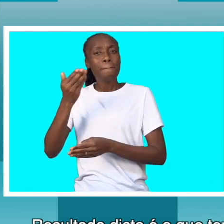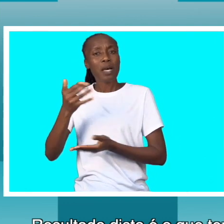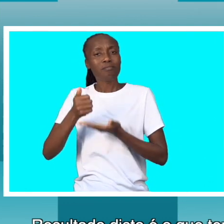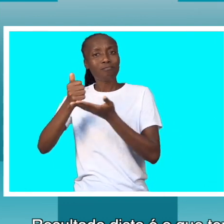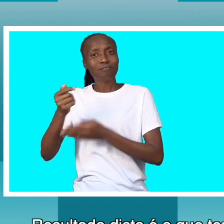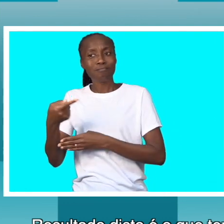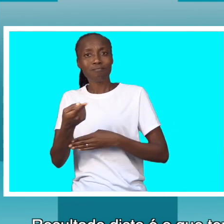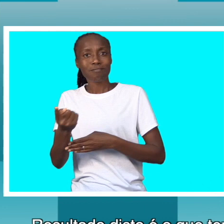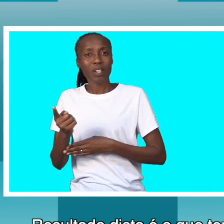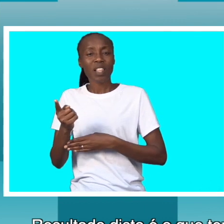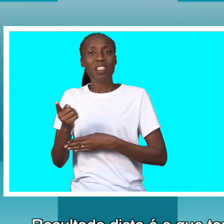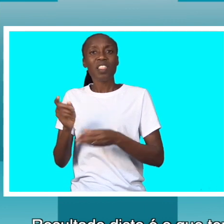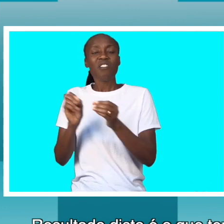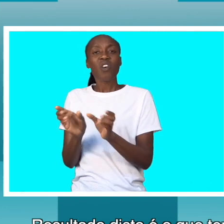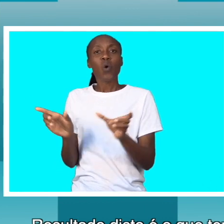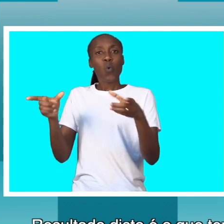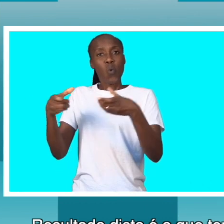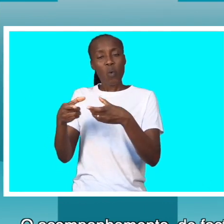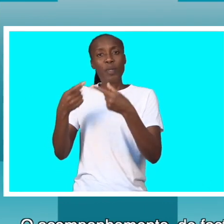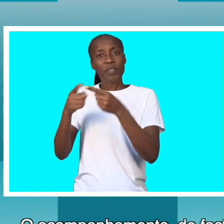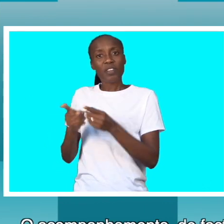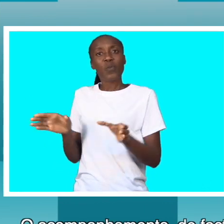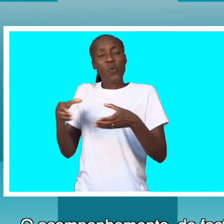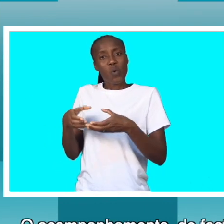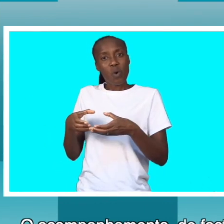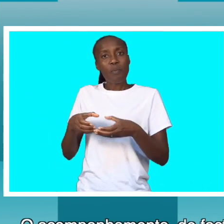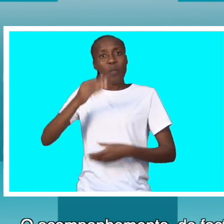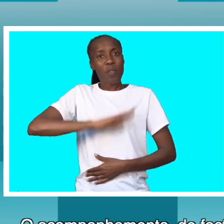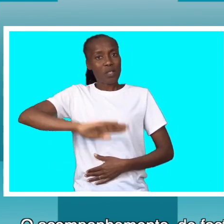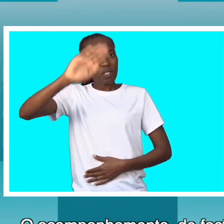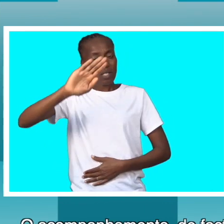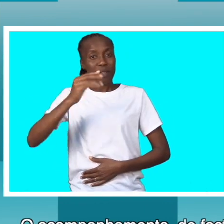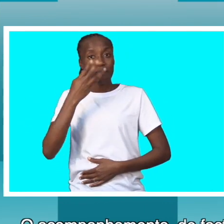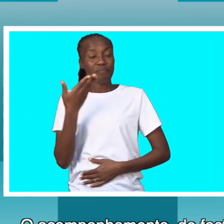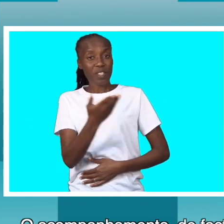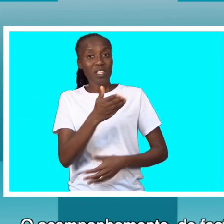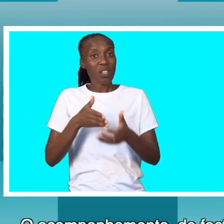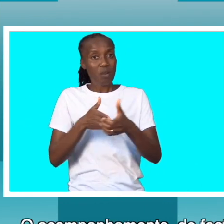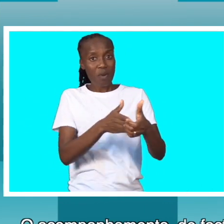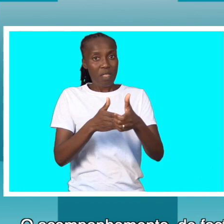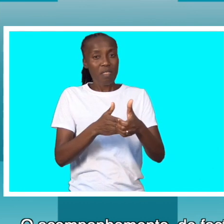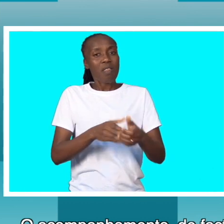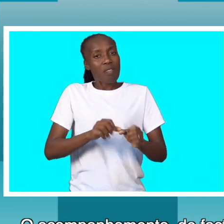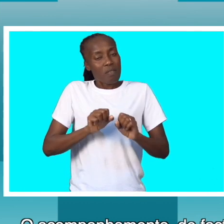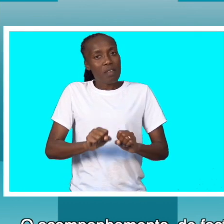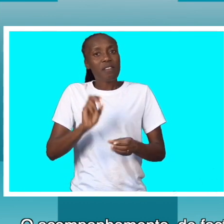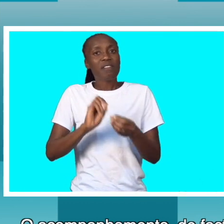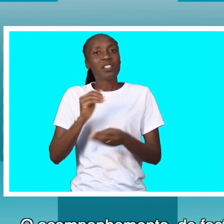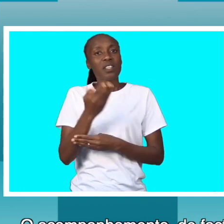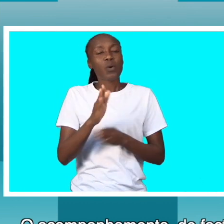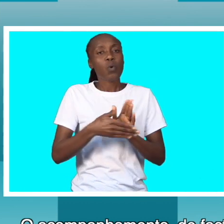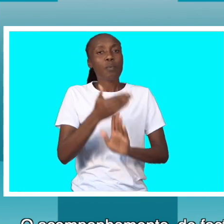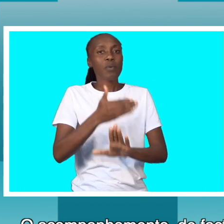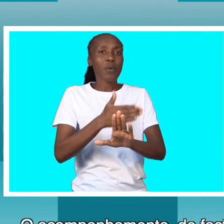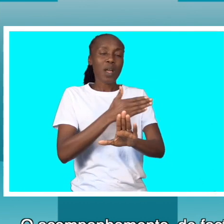as nossas seleções nacionais. Porém, este acompanhamento, de fato, é necessário que seja feito. Ao partir